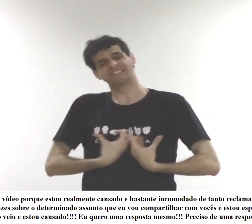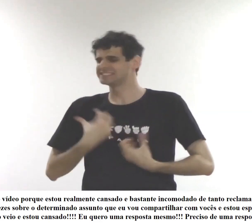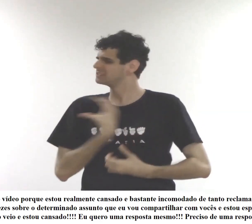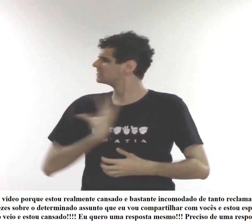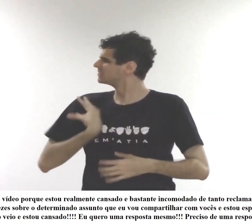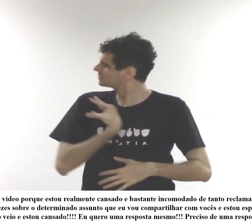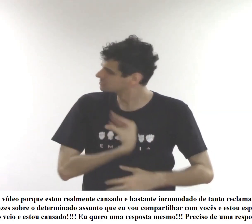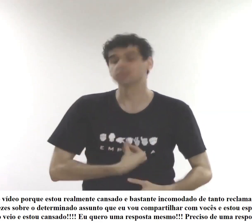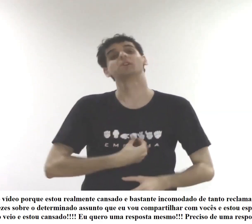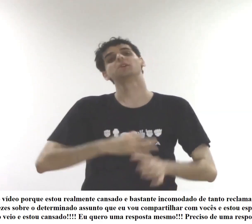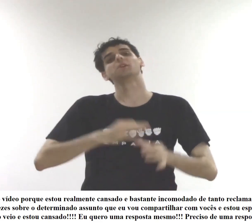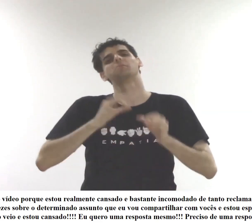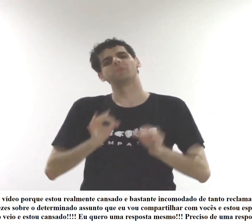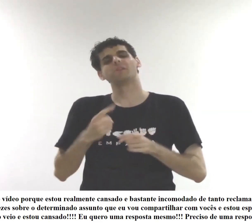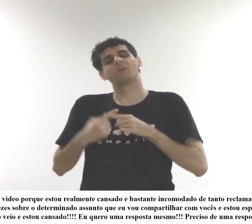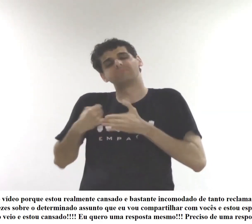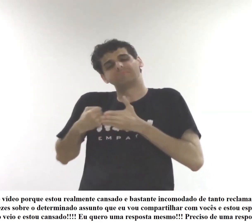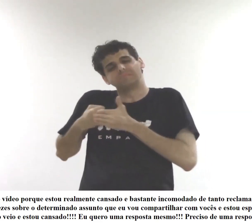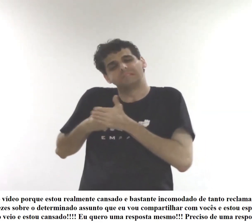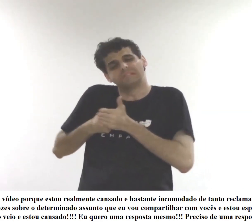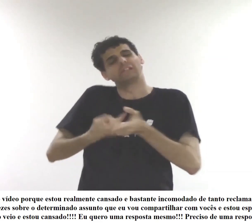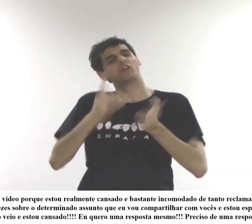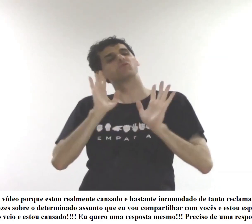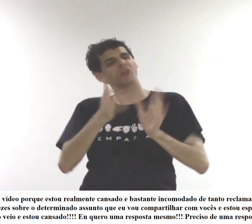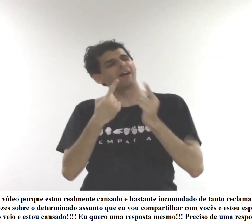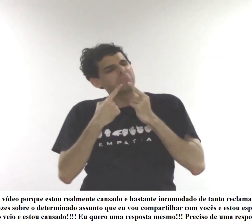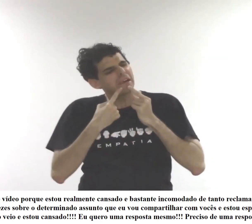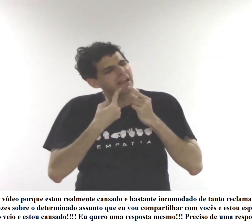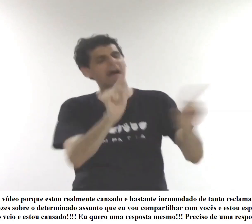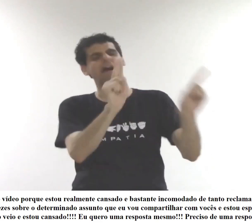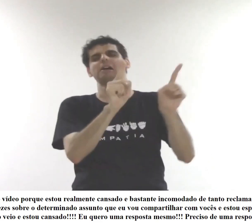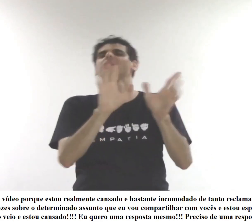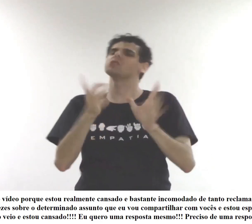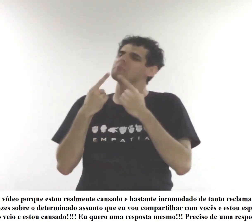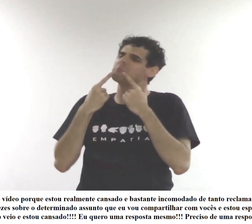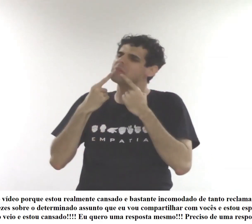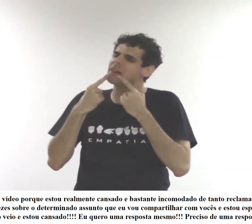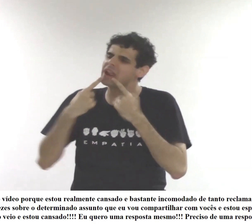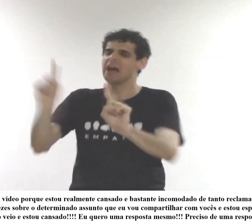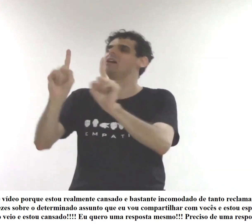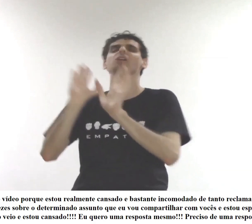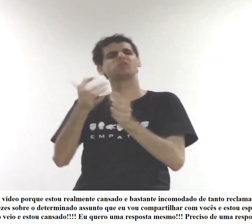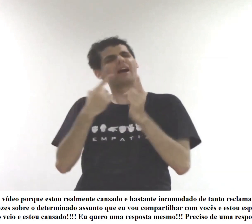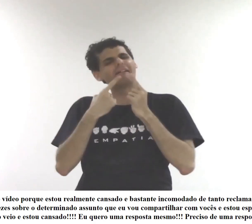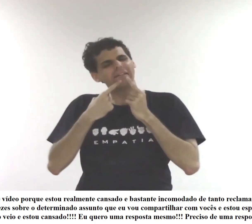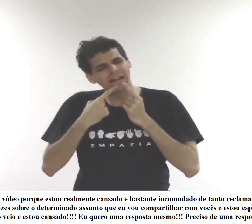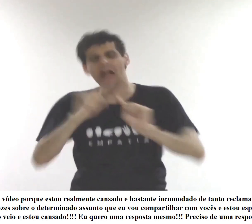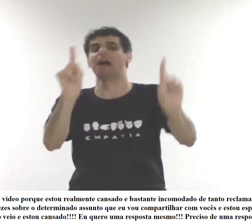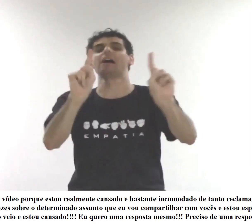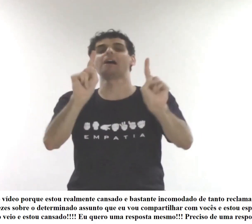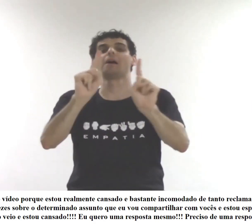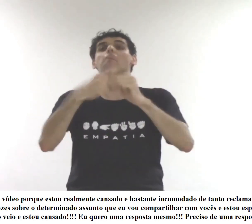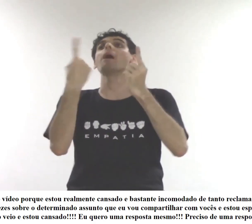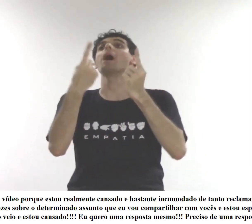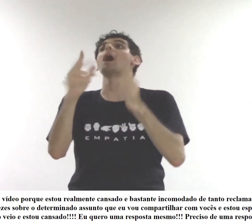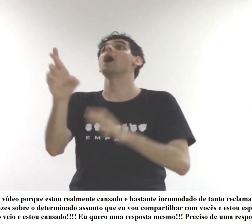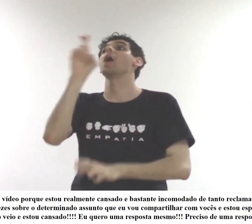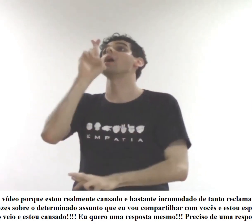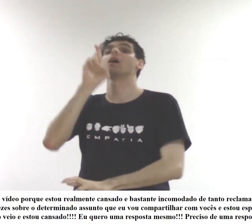fazendo esse vídeo porque eu estou realmente cansado e bastante incomodado de tanto reclamar. Eu já reclamei, já me